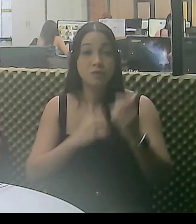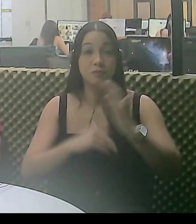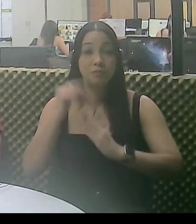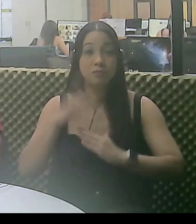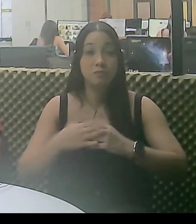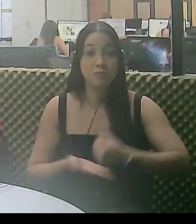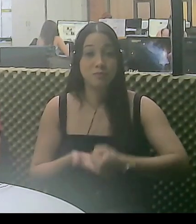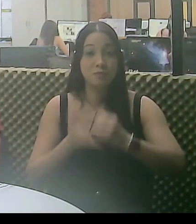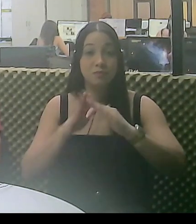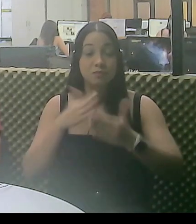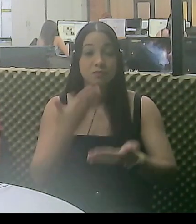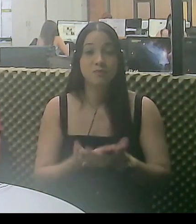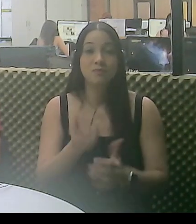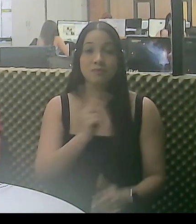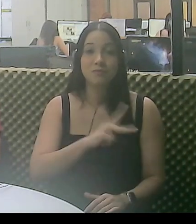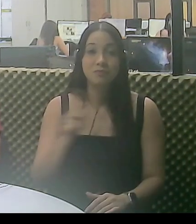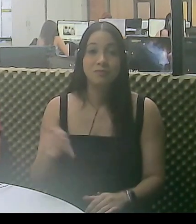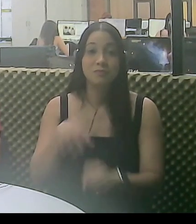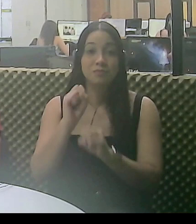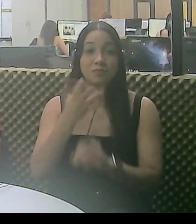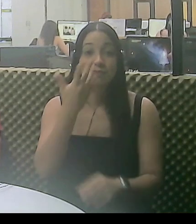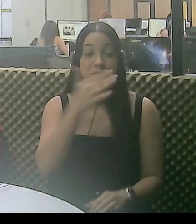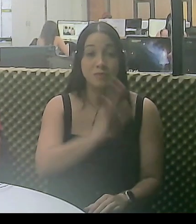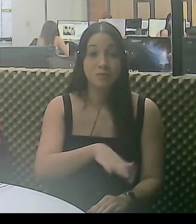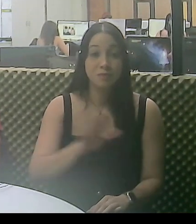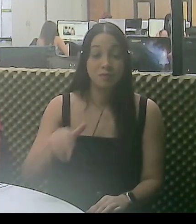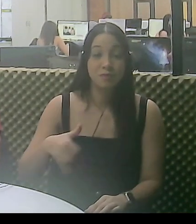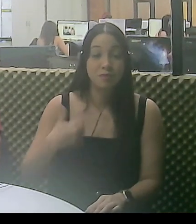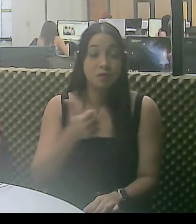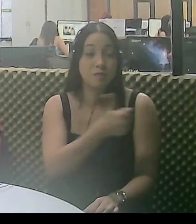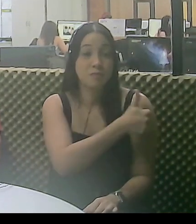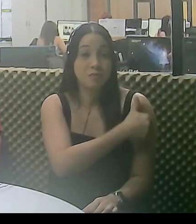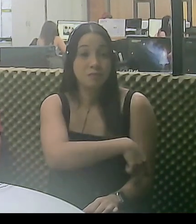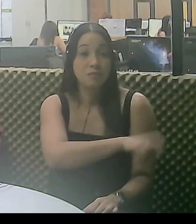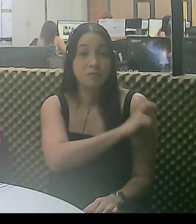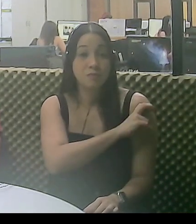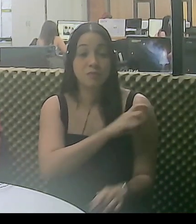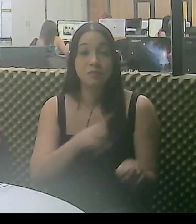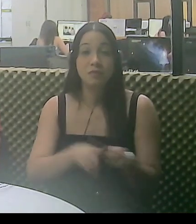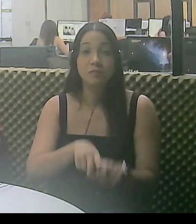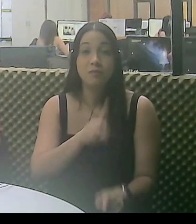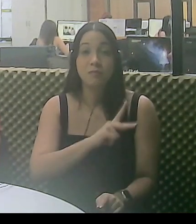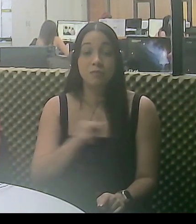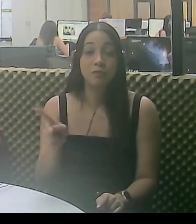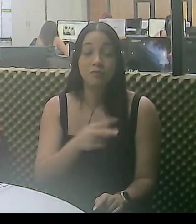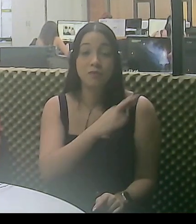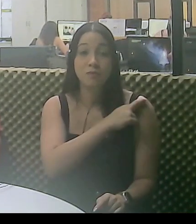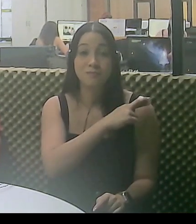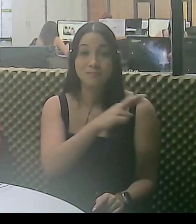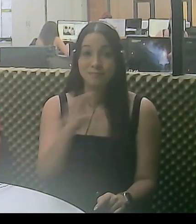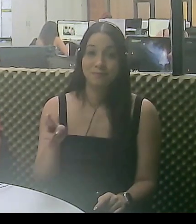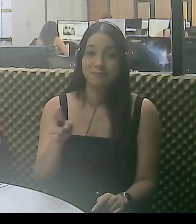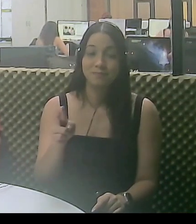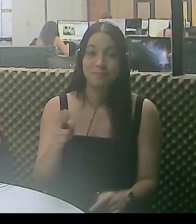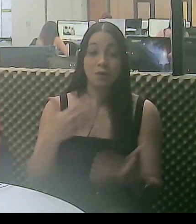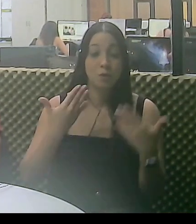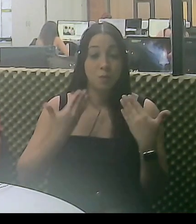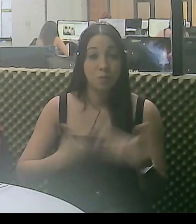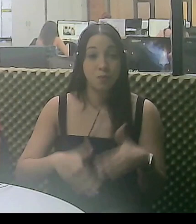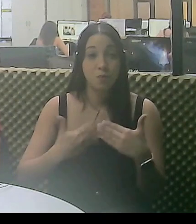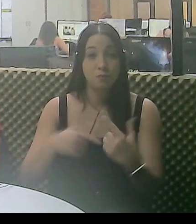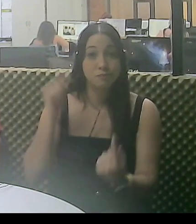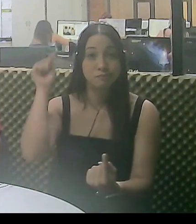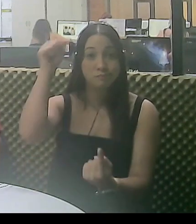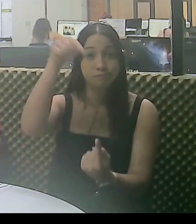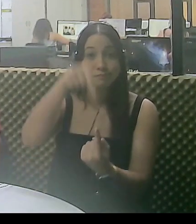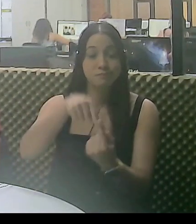serviços gerais, oficial administrativo, profissional de apoio escolar, professor da educação infantil de 1º ao 5º ano e